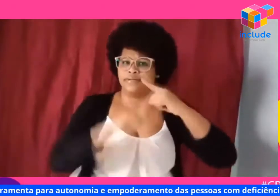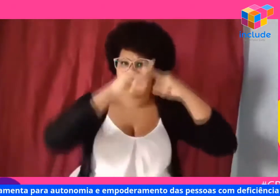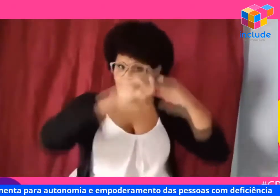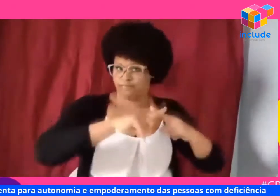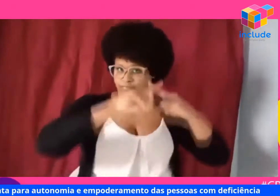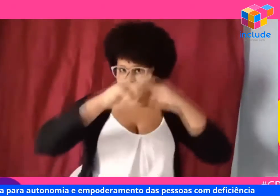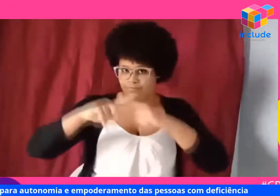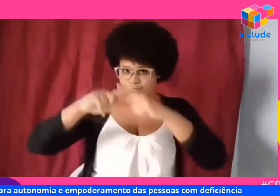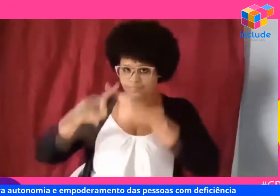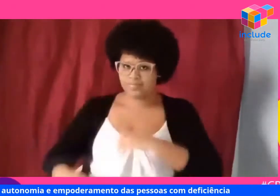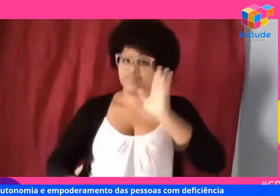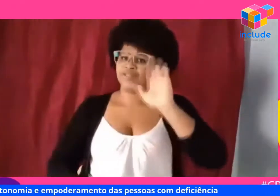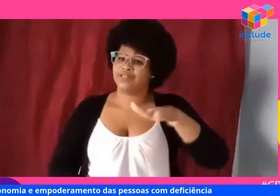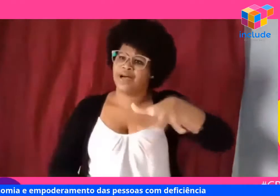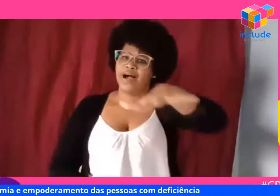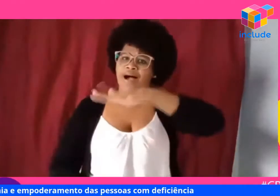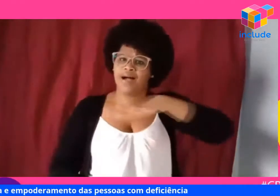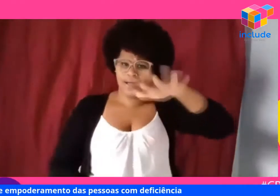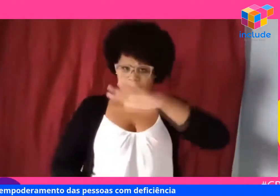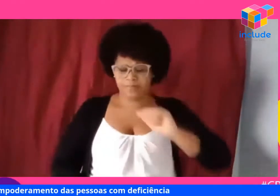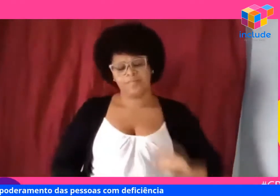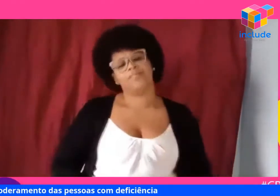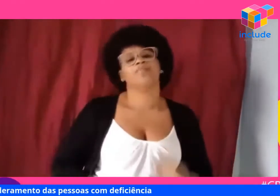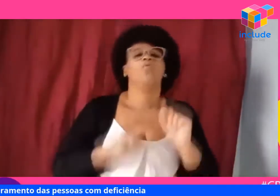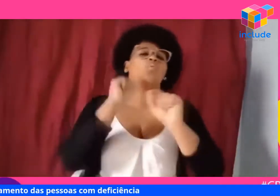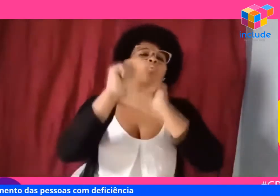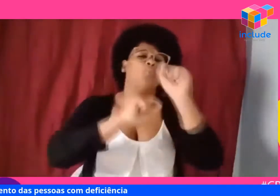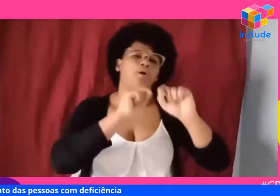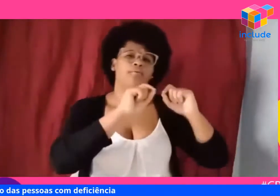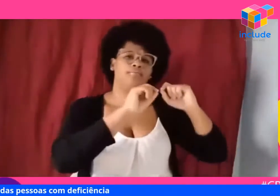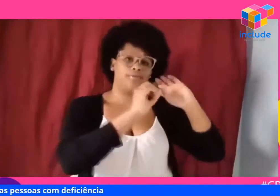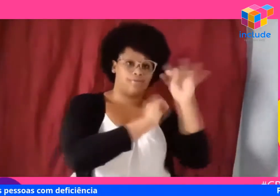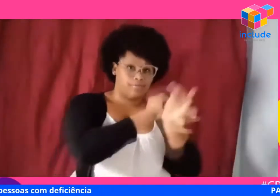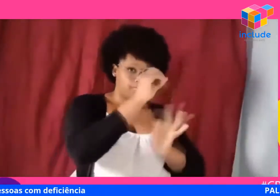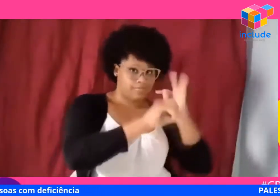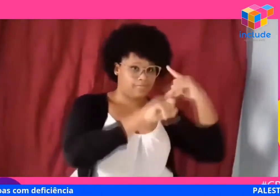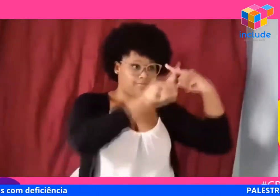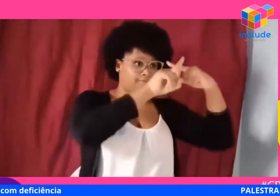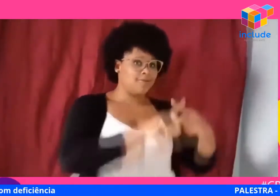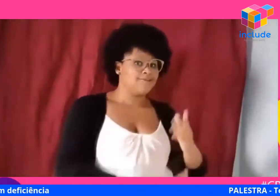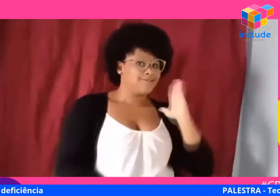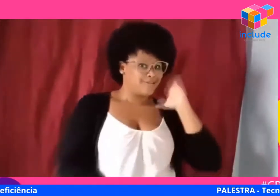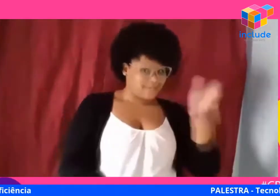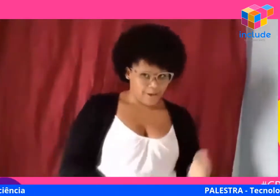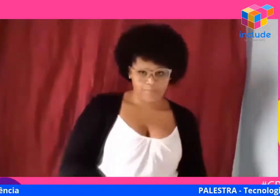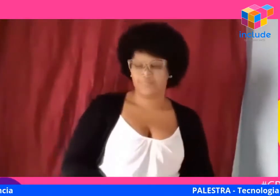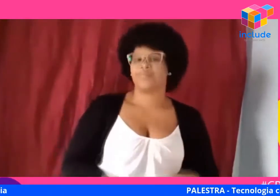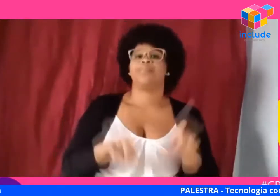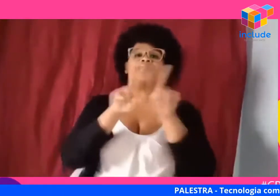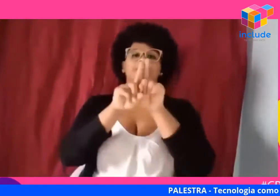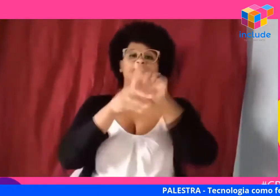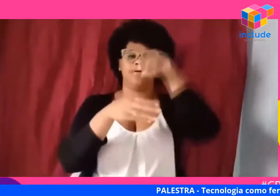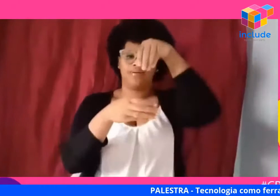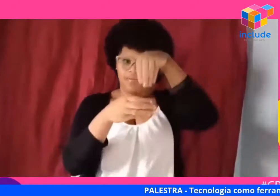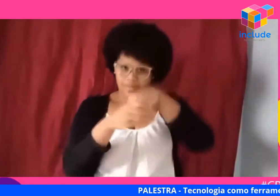Então, falar um pouco sobre minha experiência com robótica. Eu já participei de vários eventos, já participei da Campus